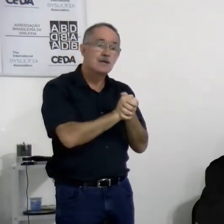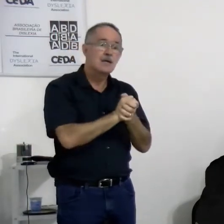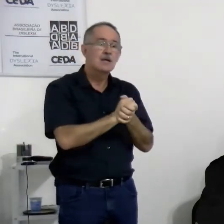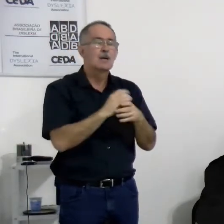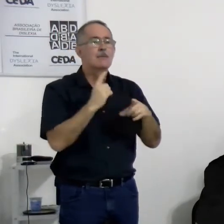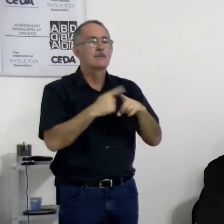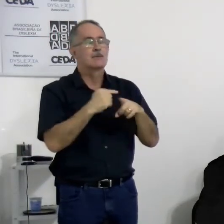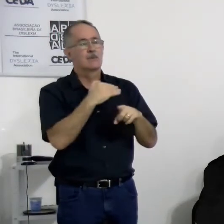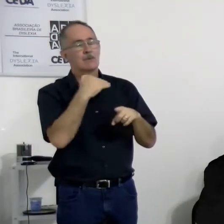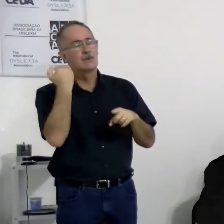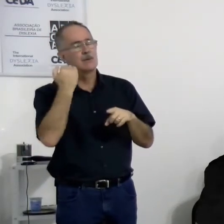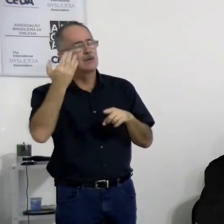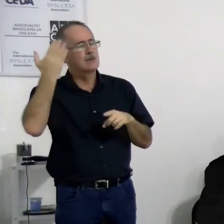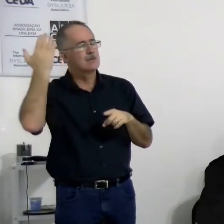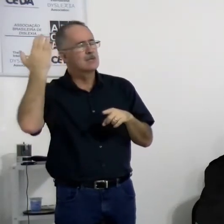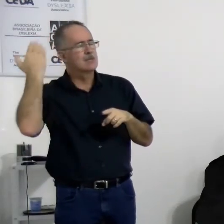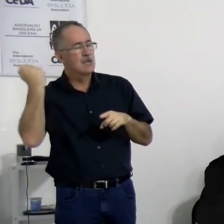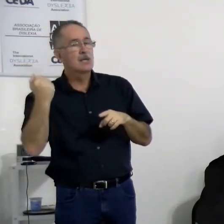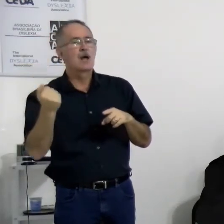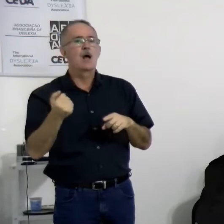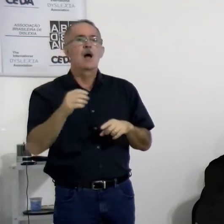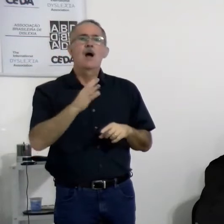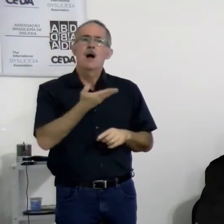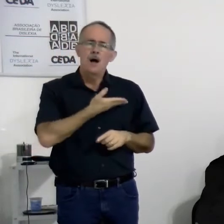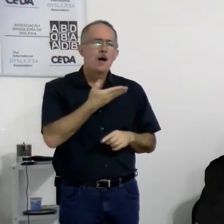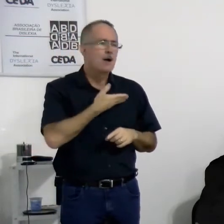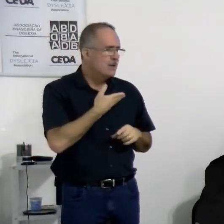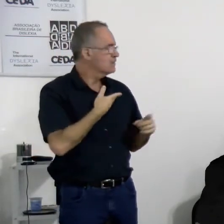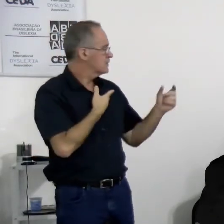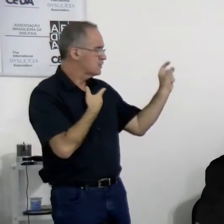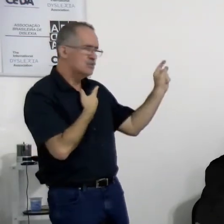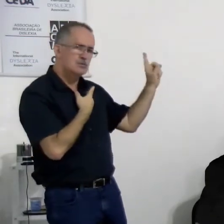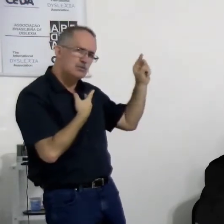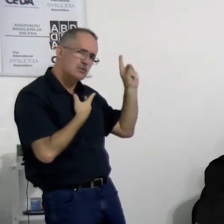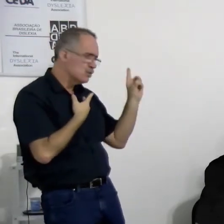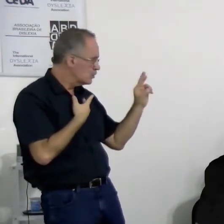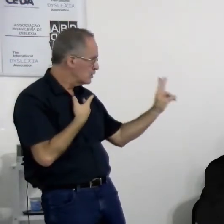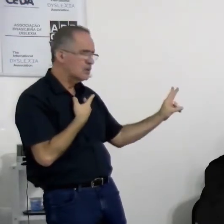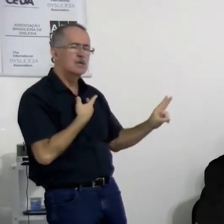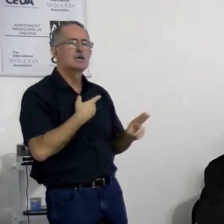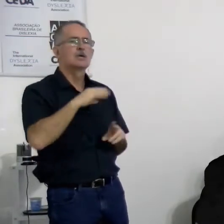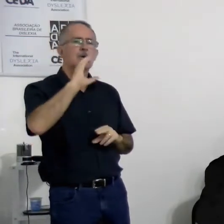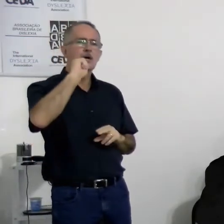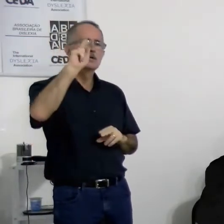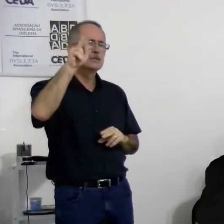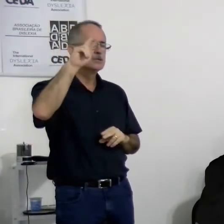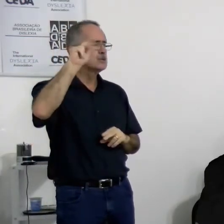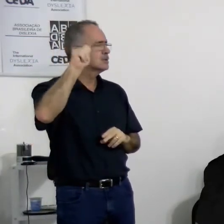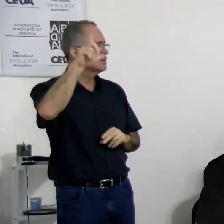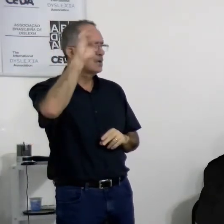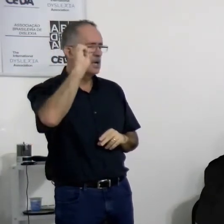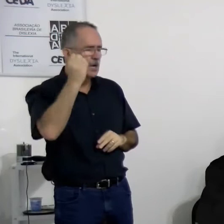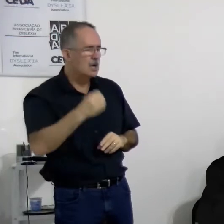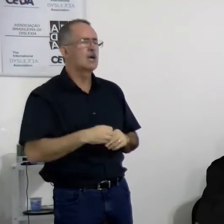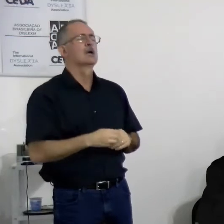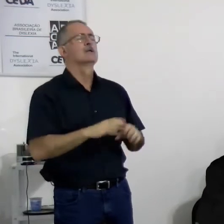porque ele era muito amigo do Charles. E o Charles fez uma linda homenagem para meu